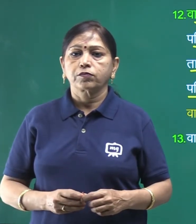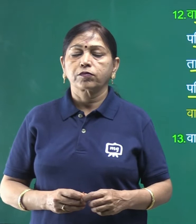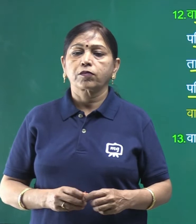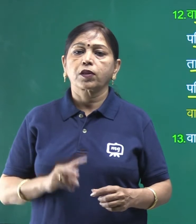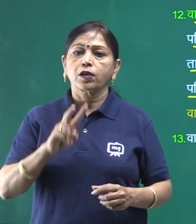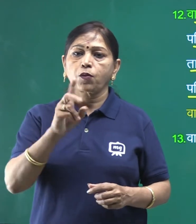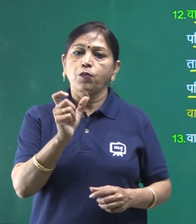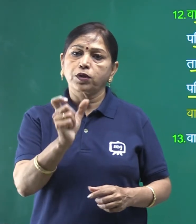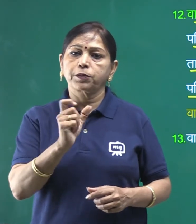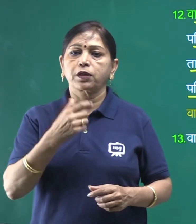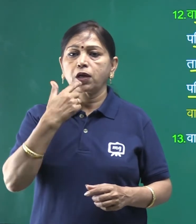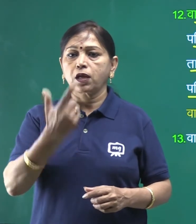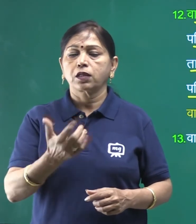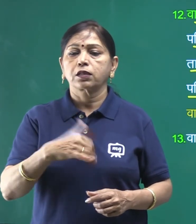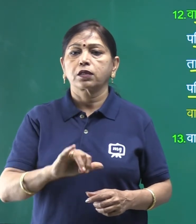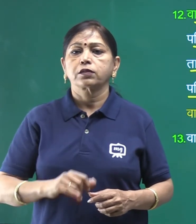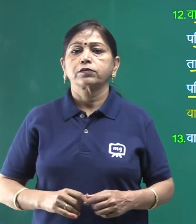वाष्पीकरण कहते हैं।